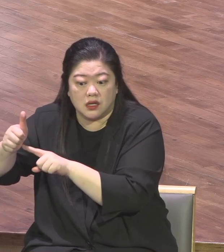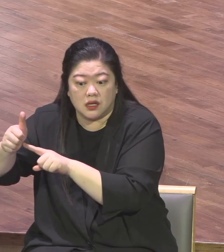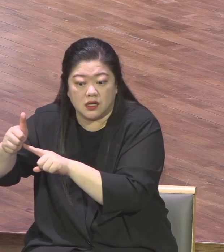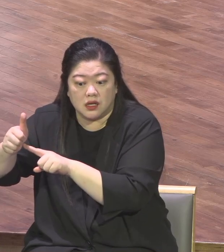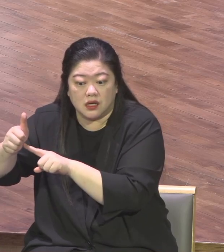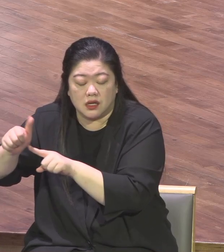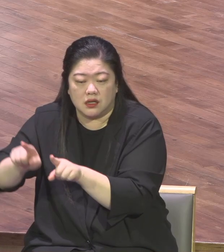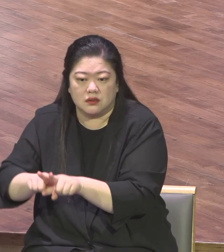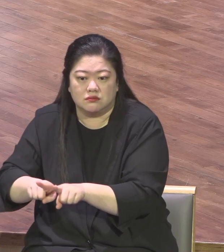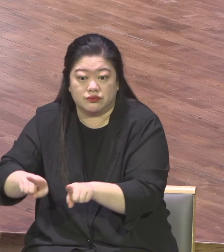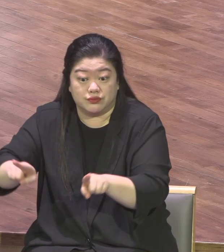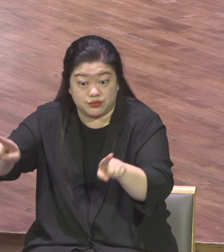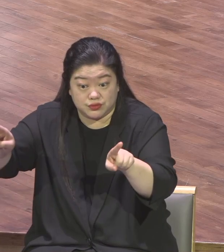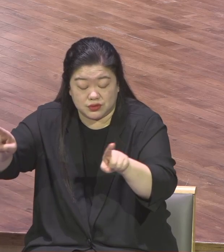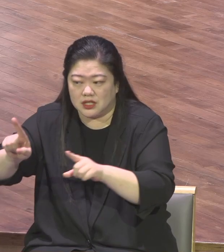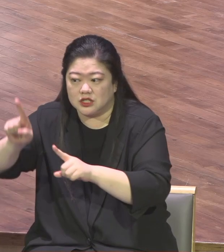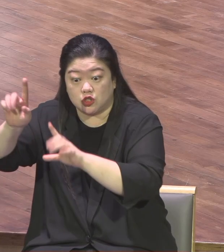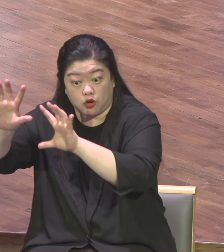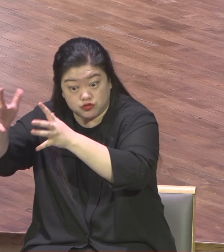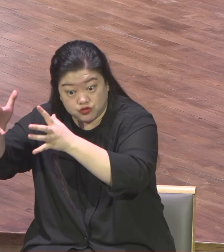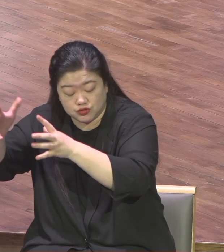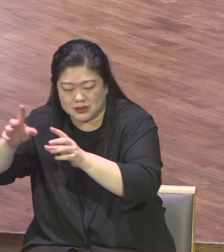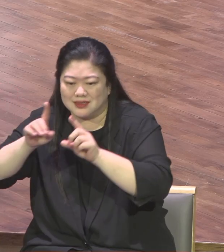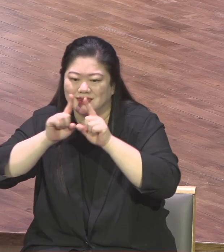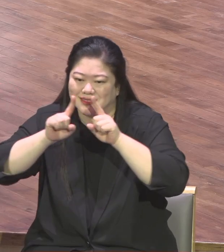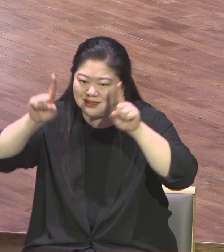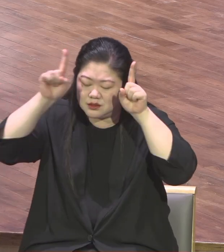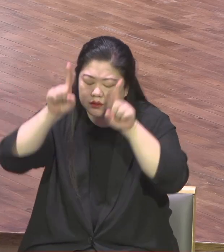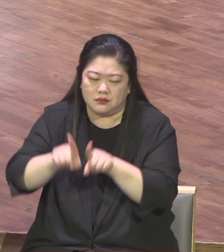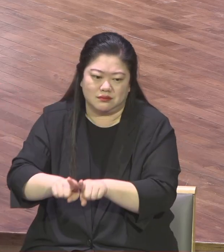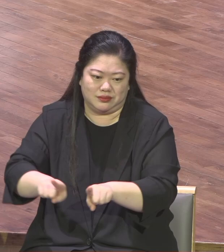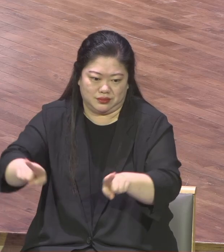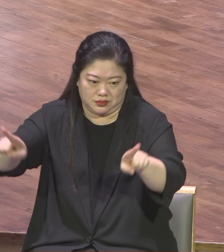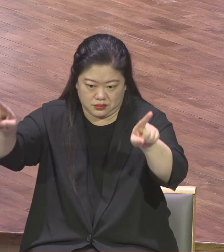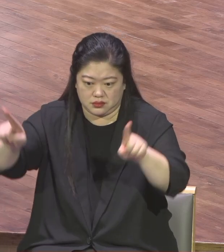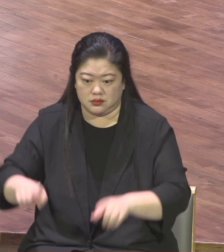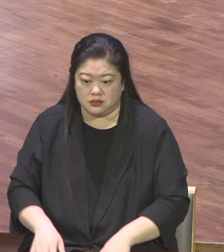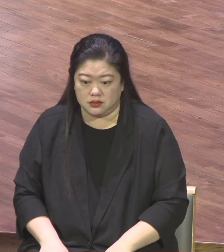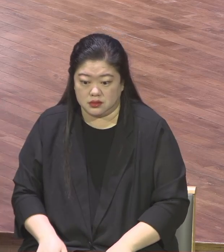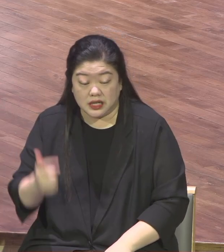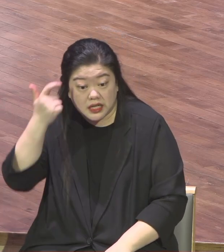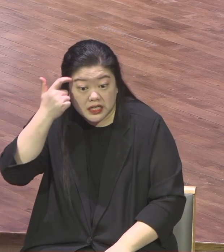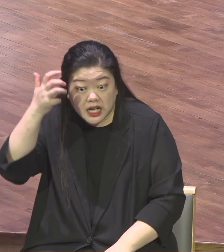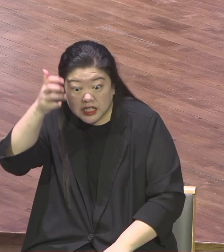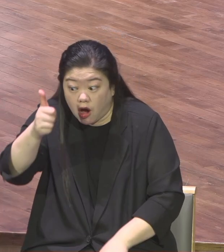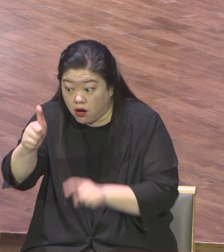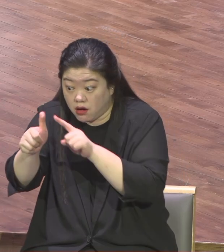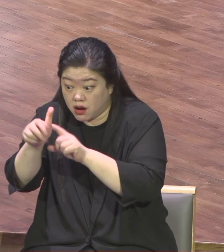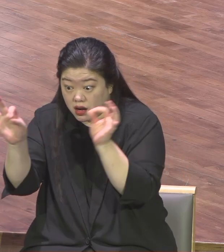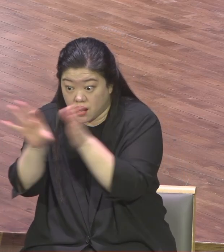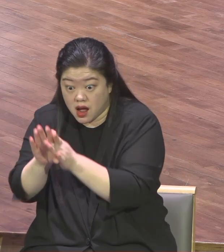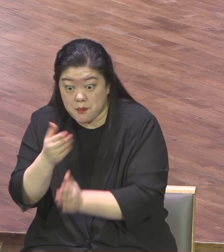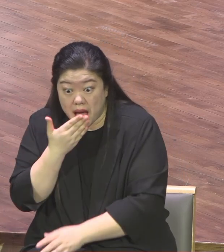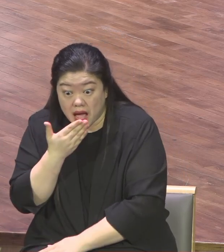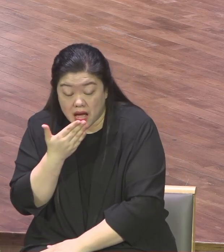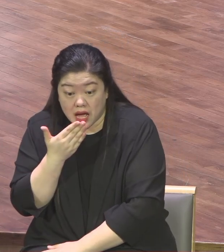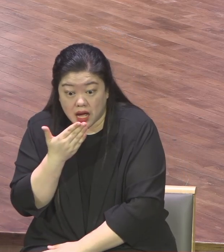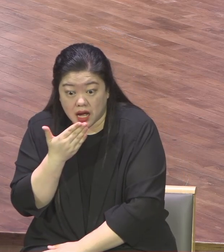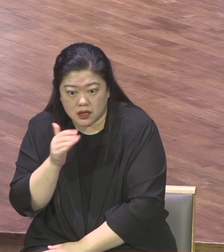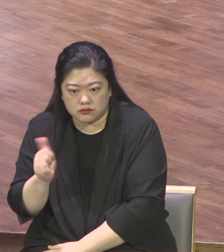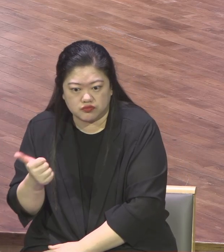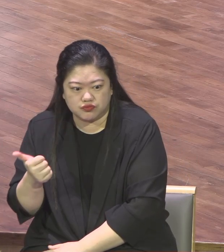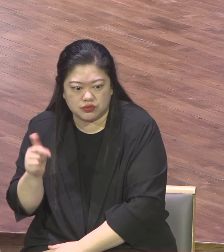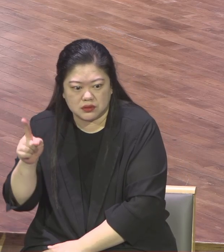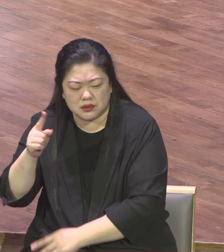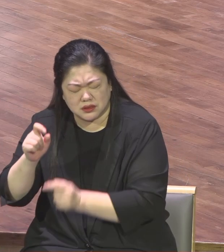번쯤 끝나느냐? 육체는 죽지요. 죽으나 영혼은 영혼은 죽는다는 단어가 없어요. 영혼입니다.